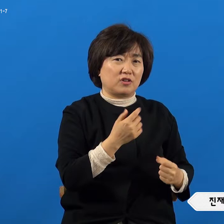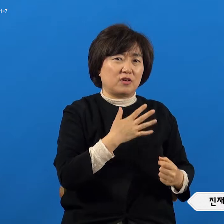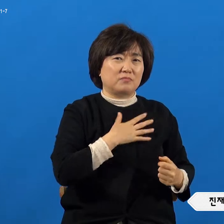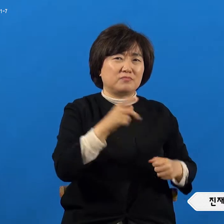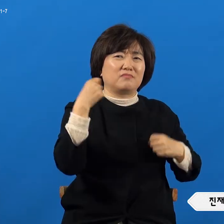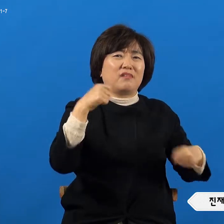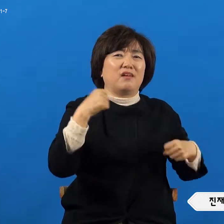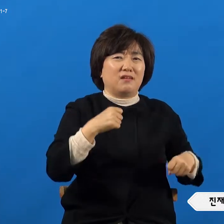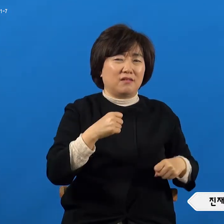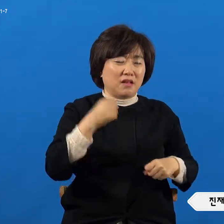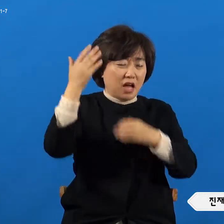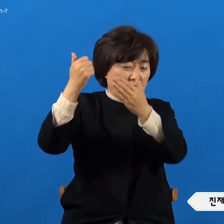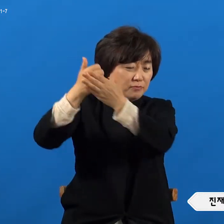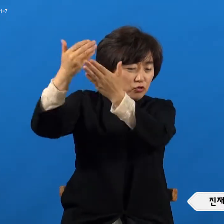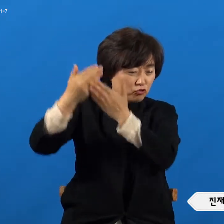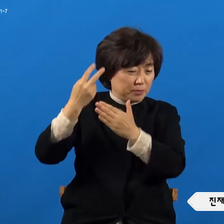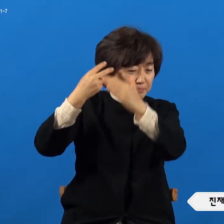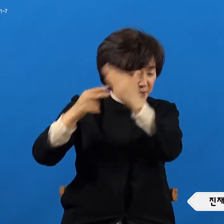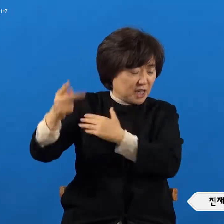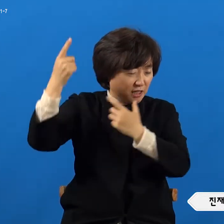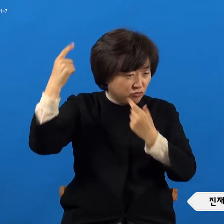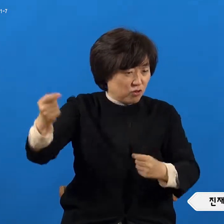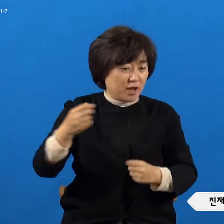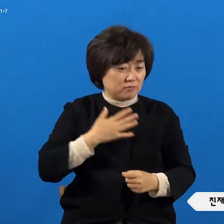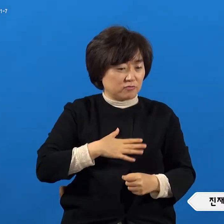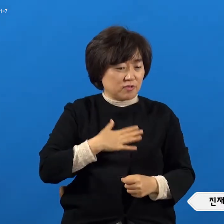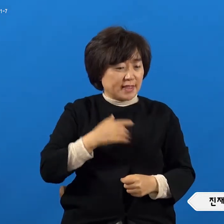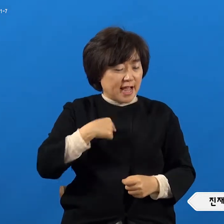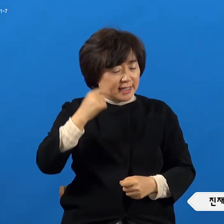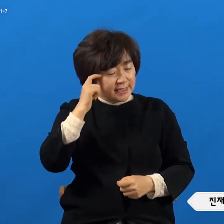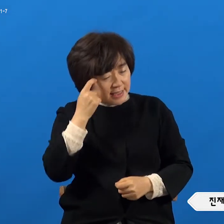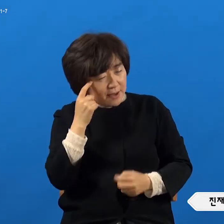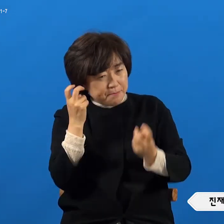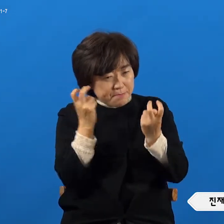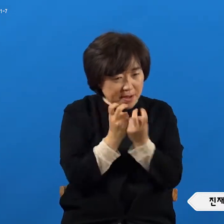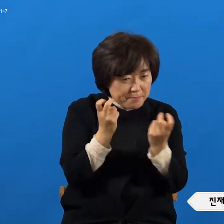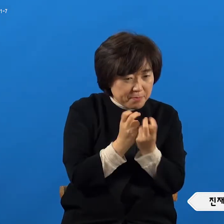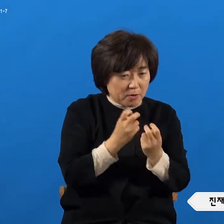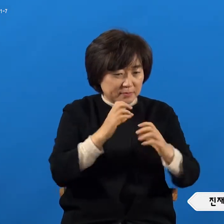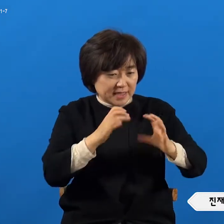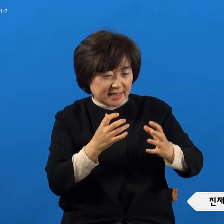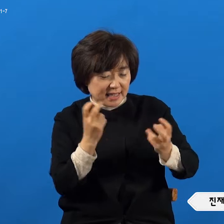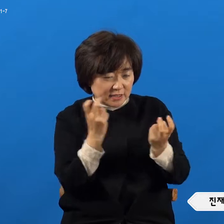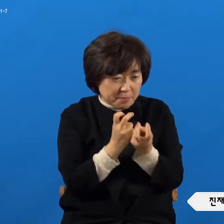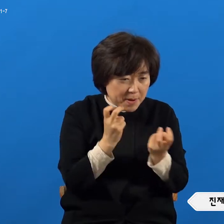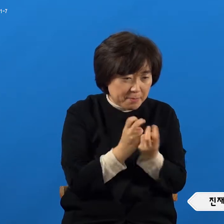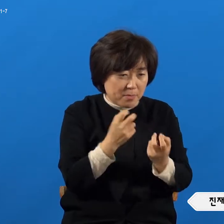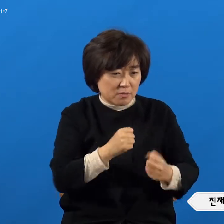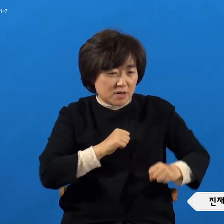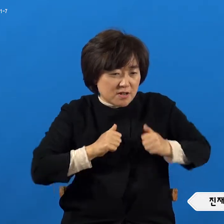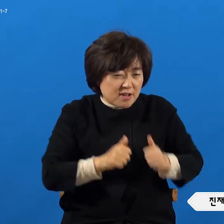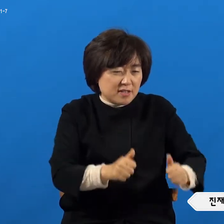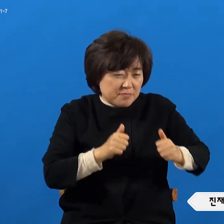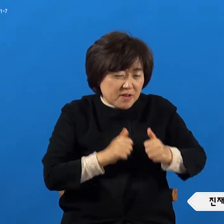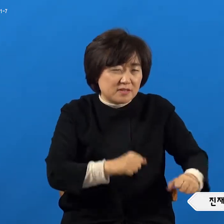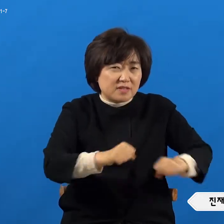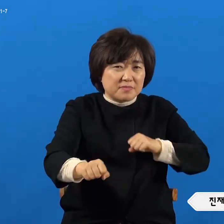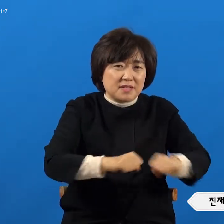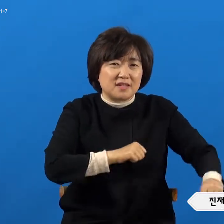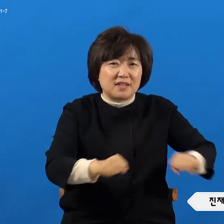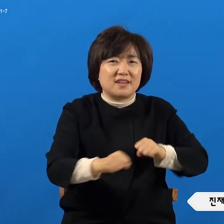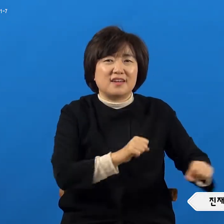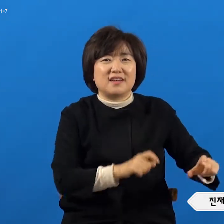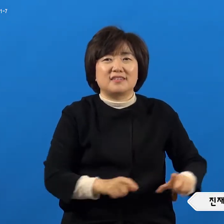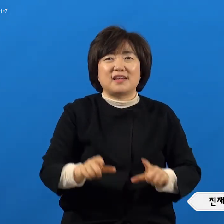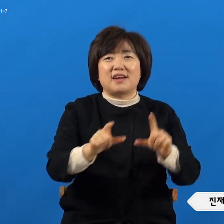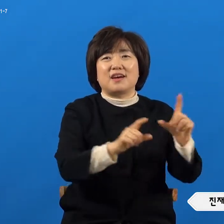비전이라고 생각하며 인간적인 방법으로 세상적인 것들을 향해 뛰고 있는 모습이